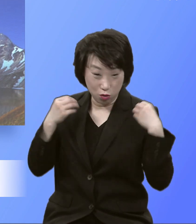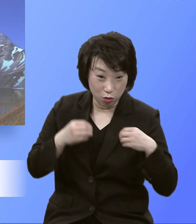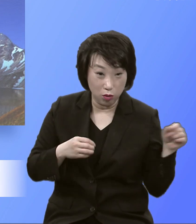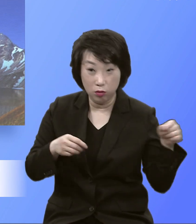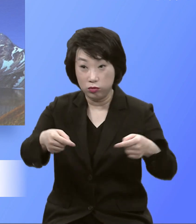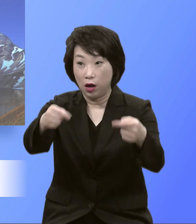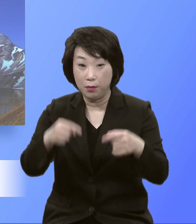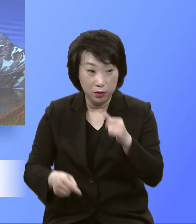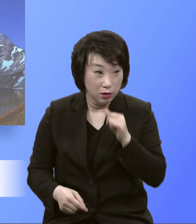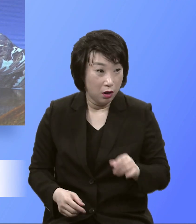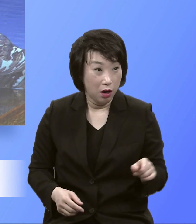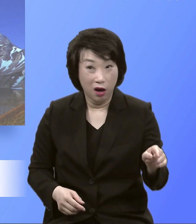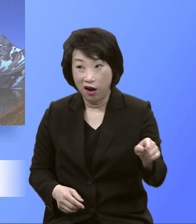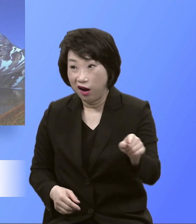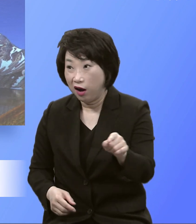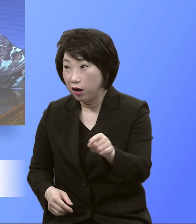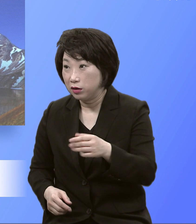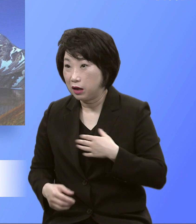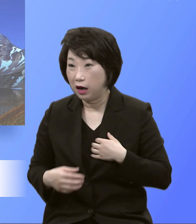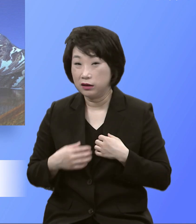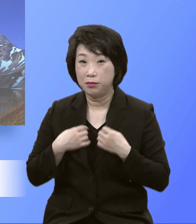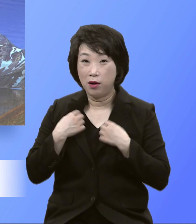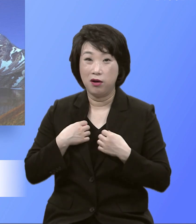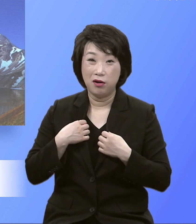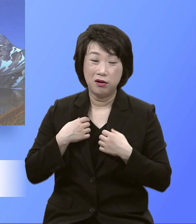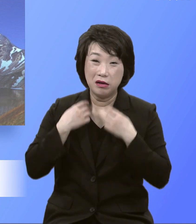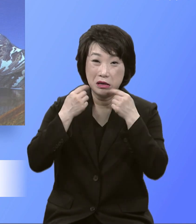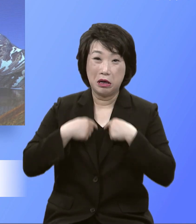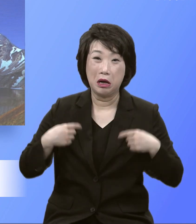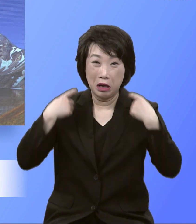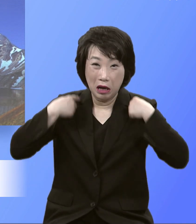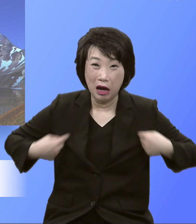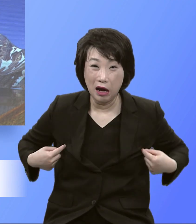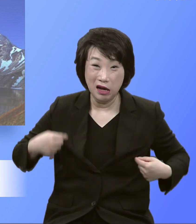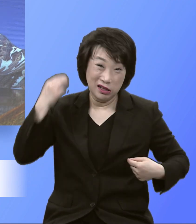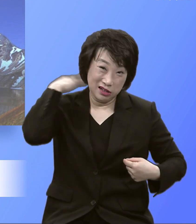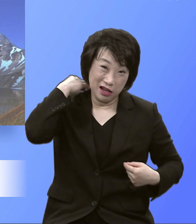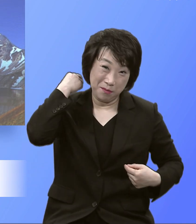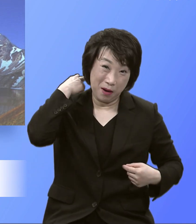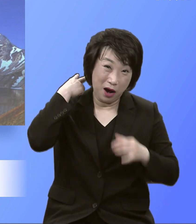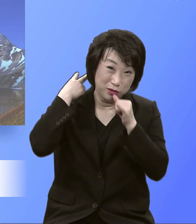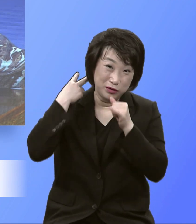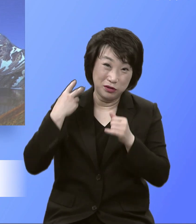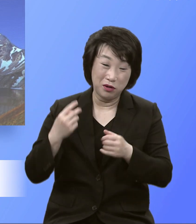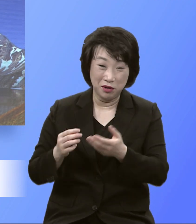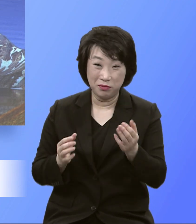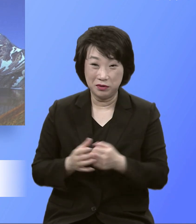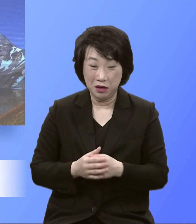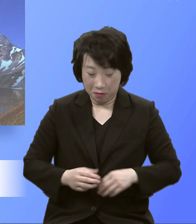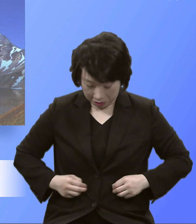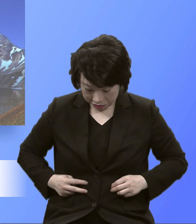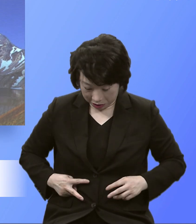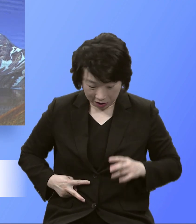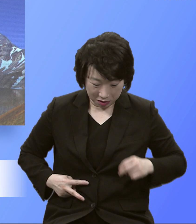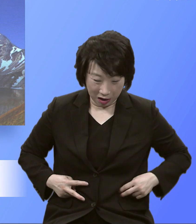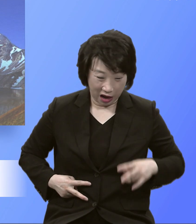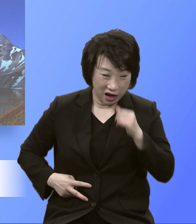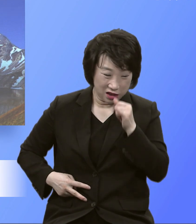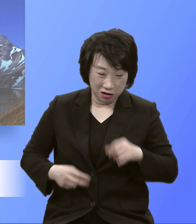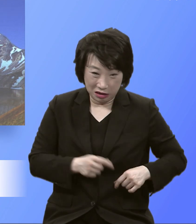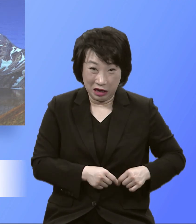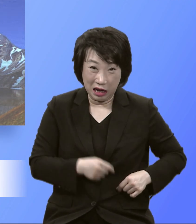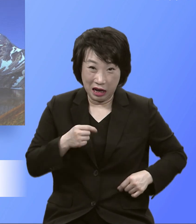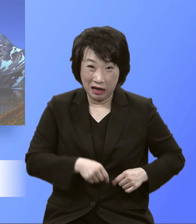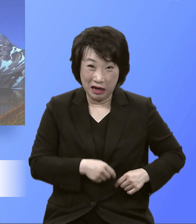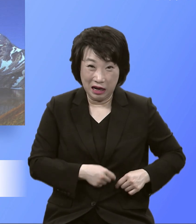몰라요. 저는 메리아트가 덩어리가 빵꾸 하나 이만큼 찢어지고 배도 이만큼 찢어지고